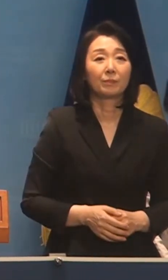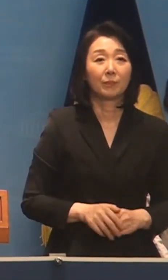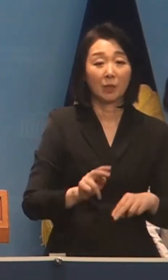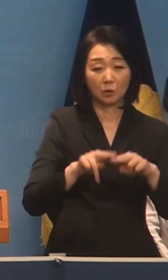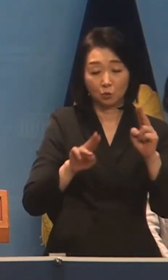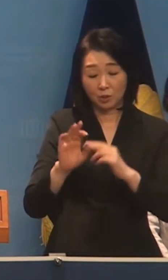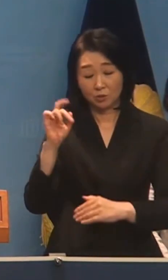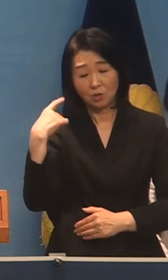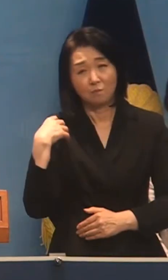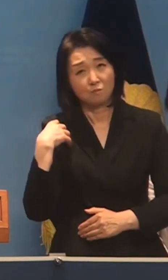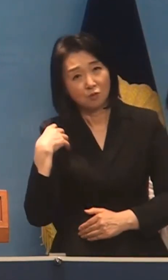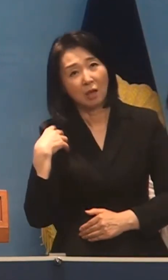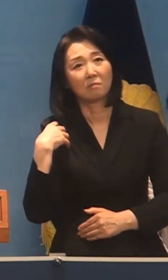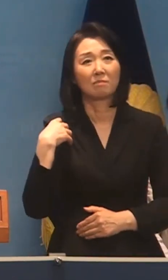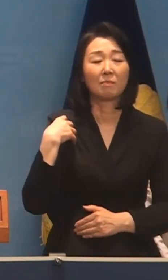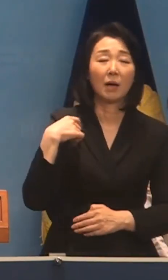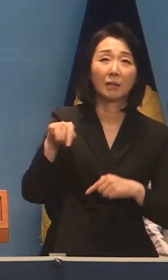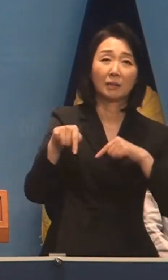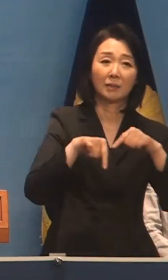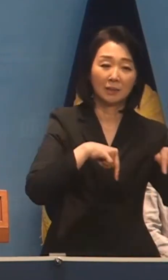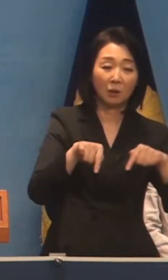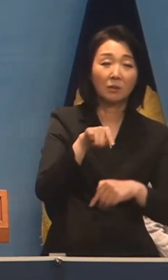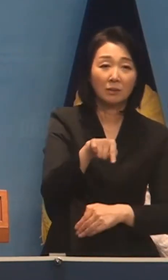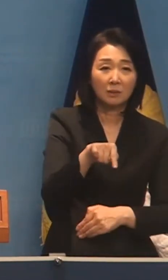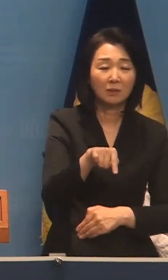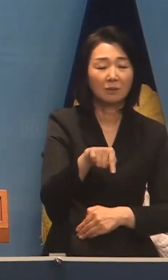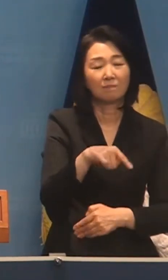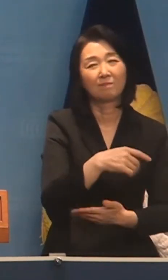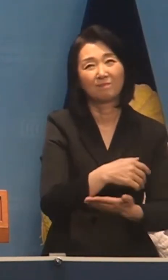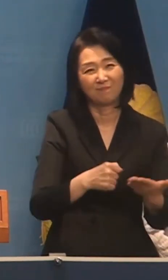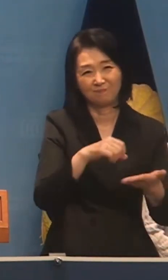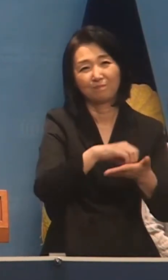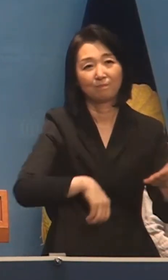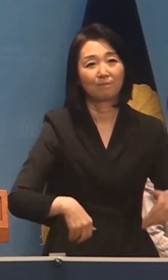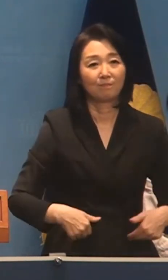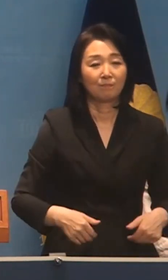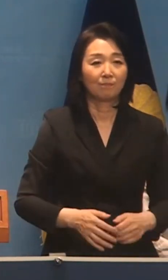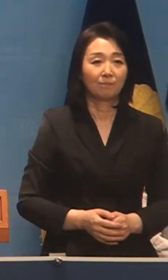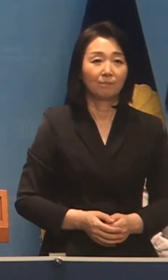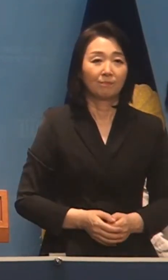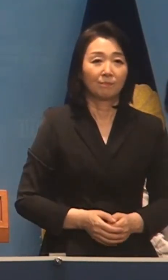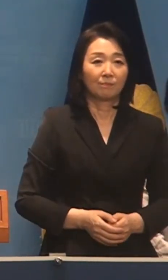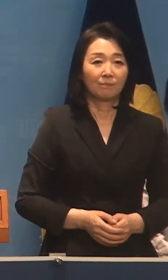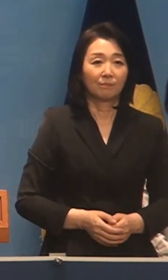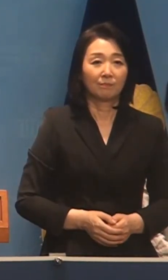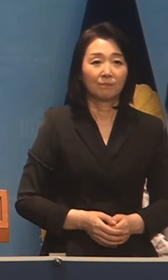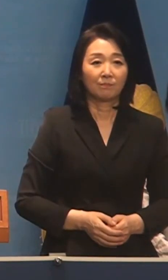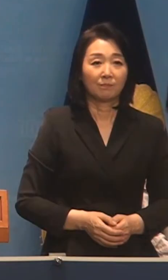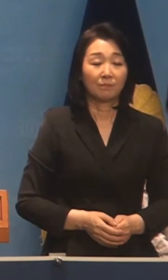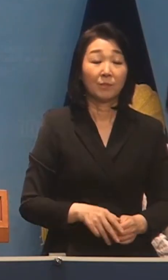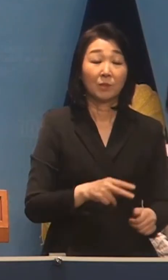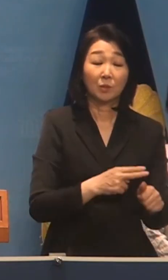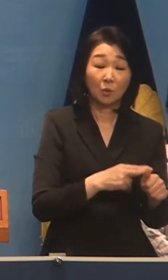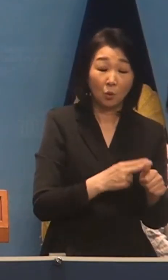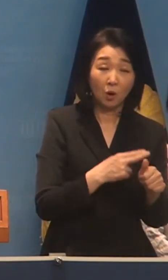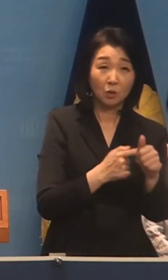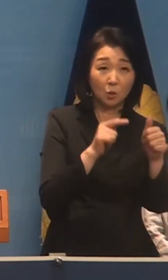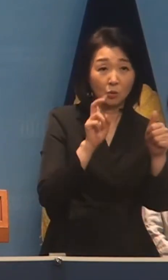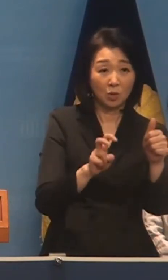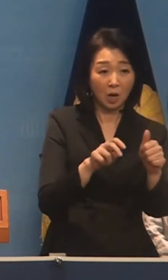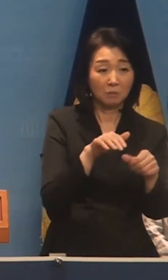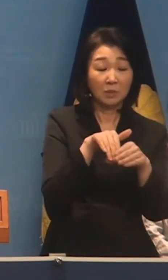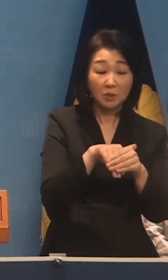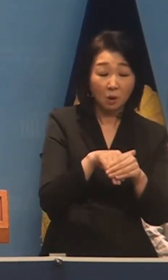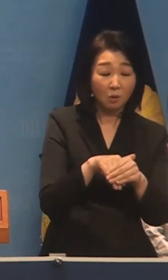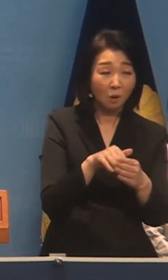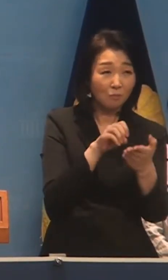휴직으로 인한 부담은 최대한 정치 토양에서 걷어내야 하는 것입니다. 특히 교원이 교육감 선거에